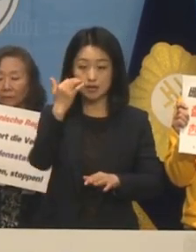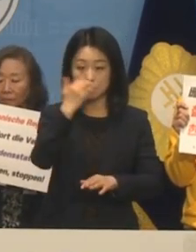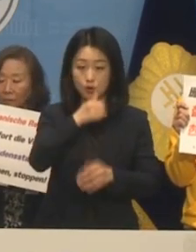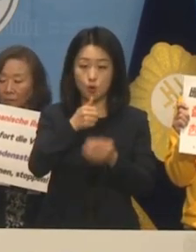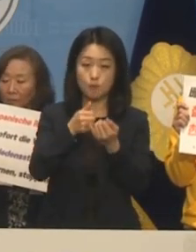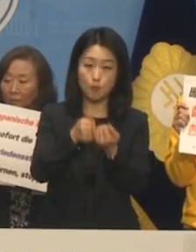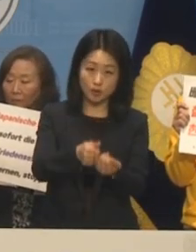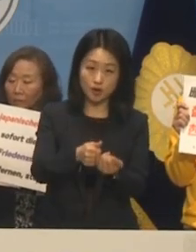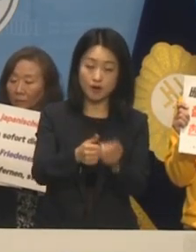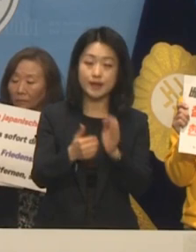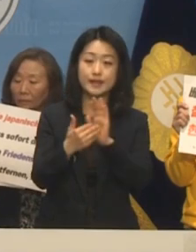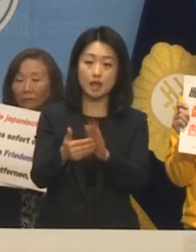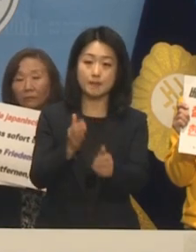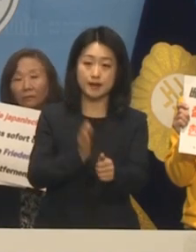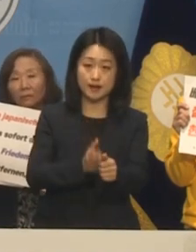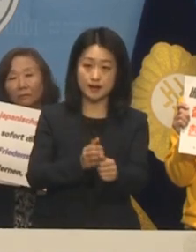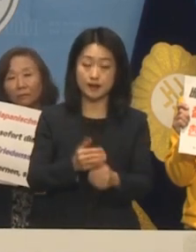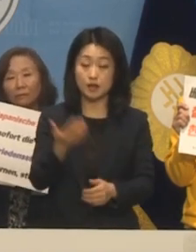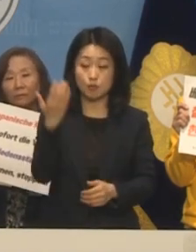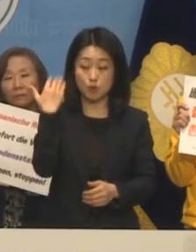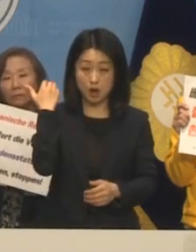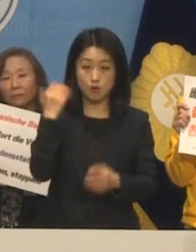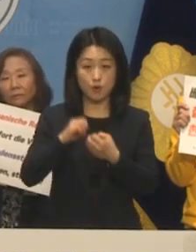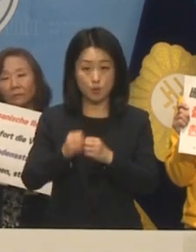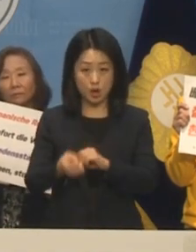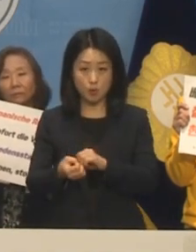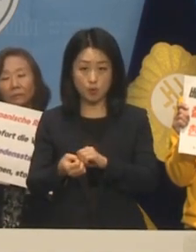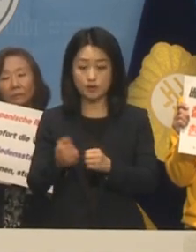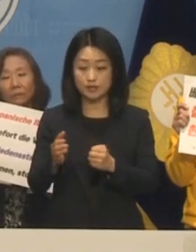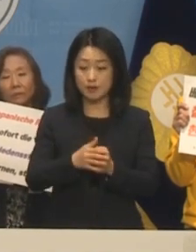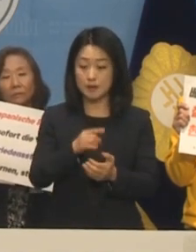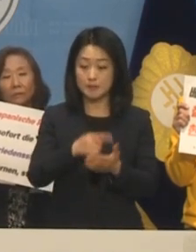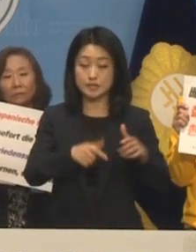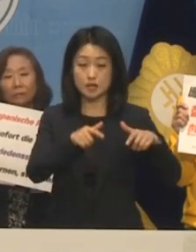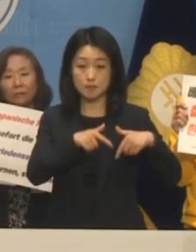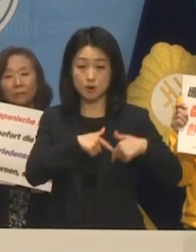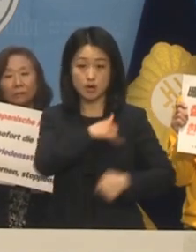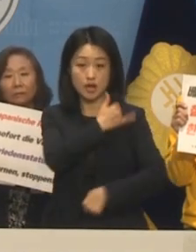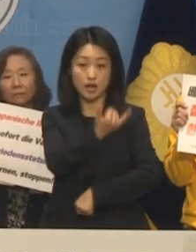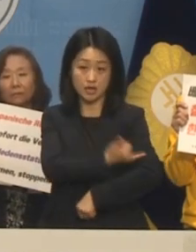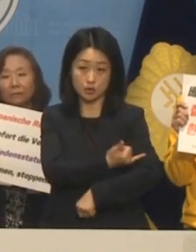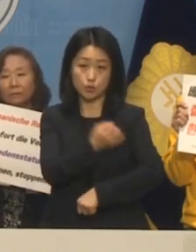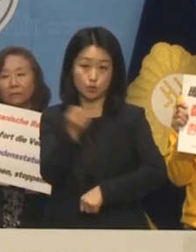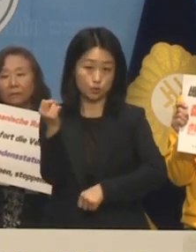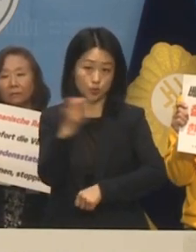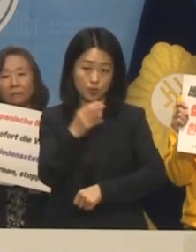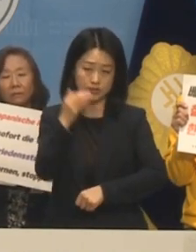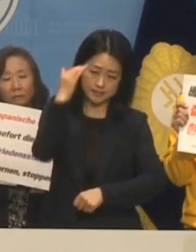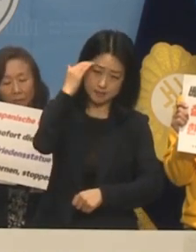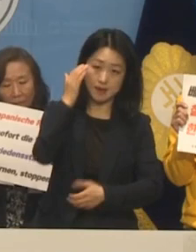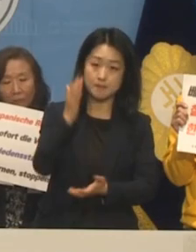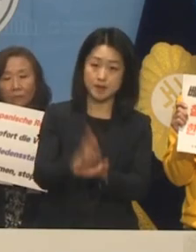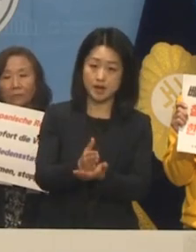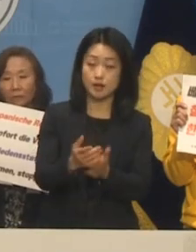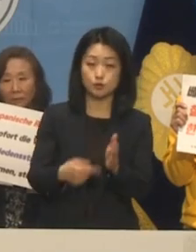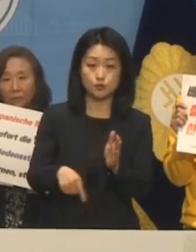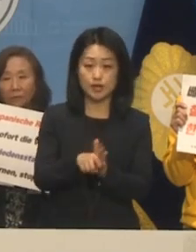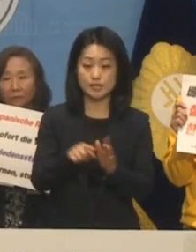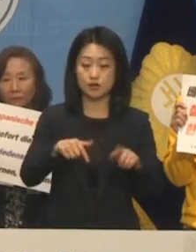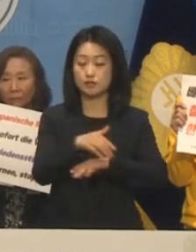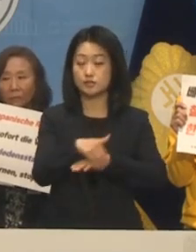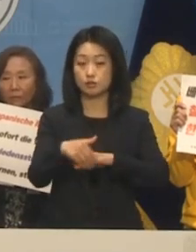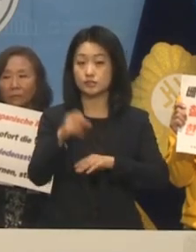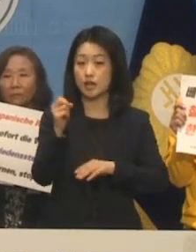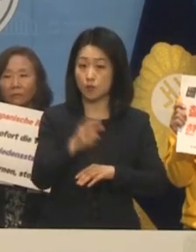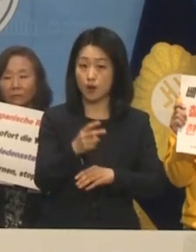예방하라. 또한 과거사 부정과 왜곡으로 피해자의 명예와 인권이 또다시 침해되는 일이 없도록